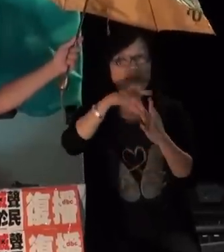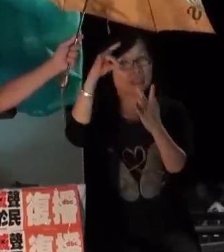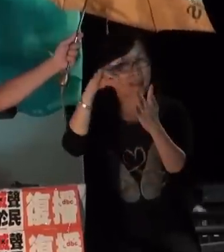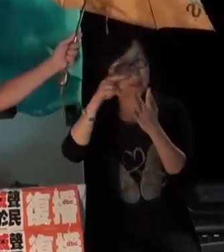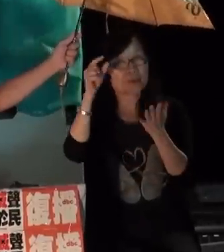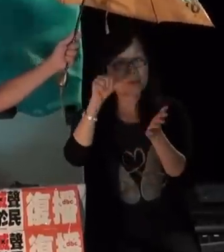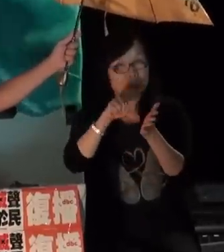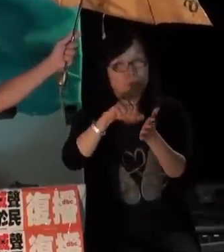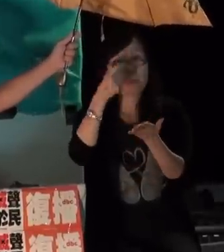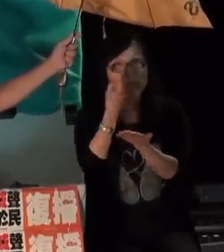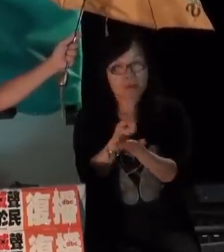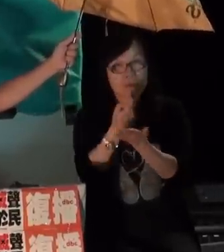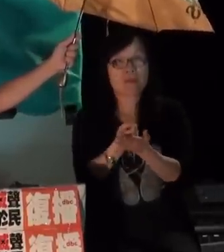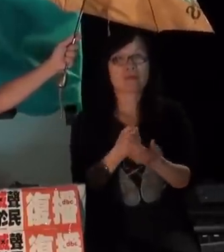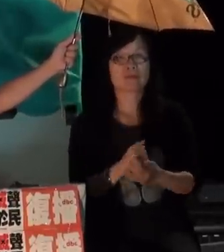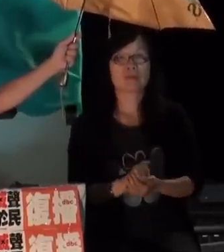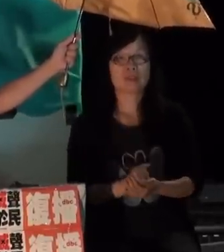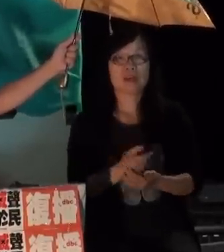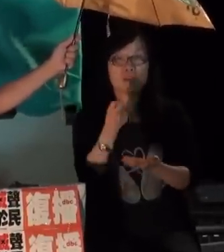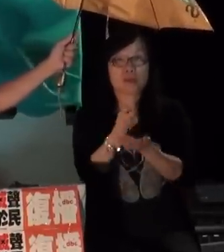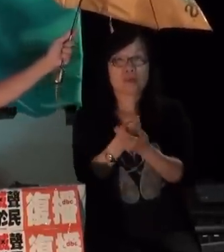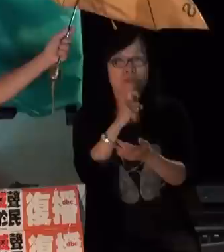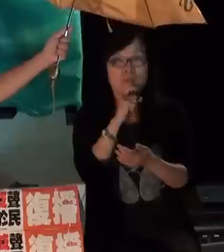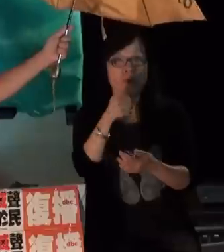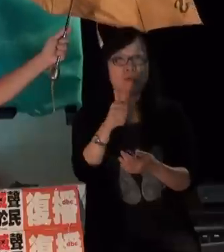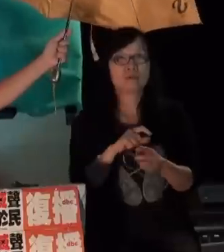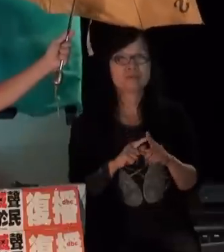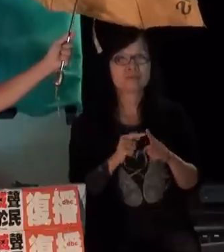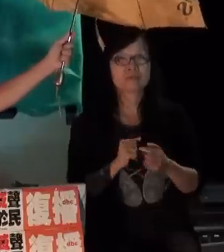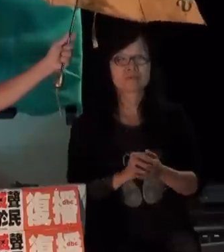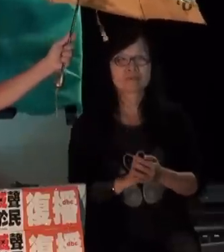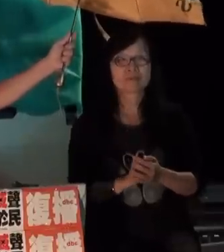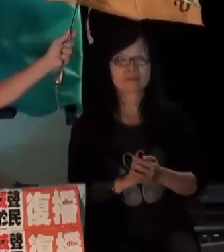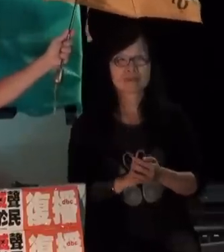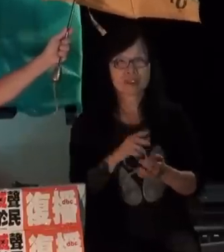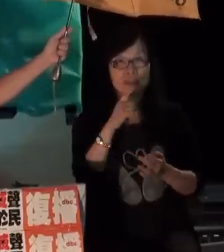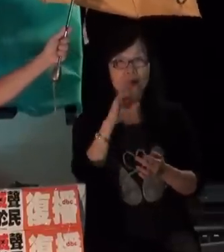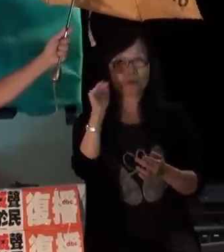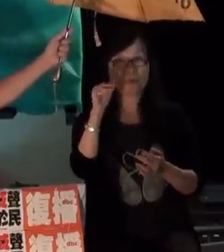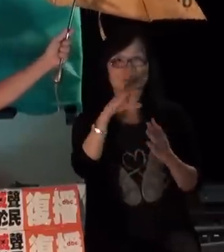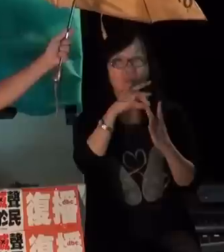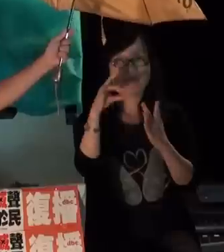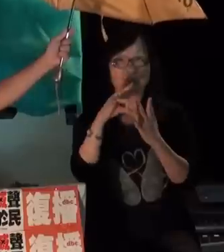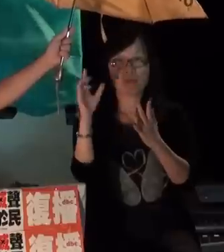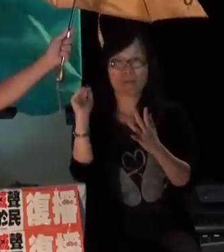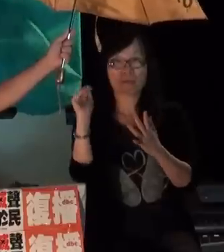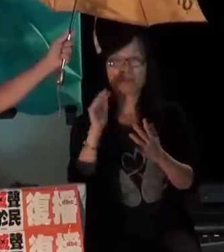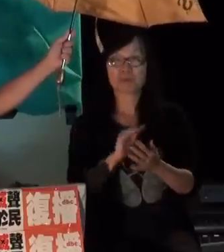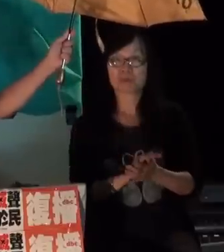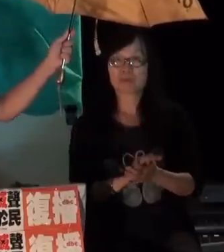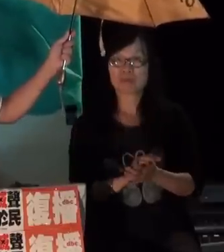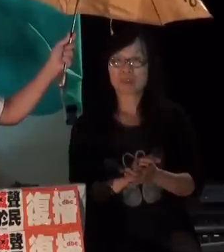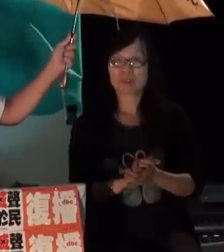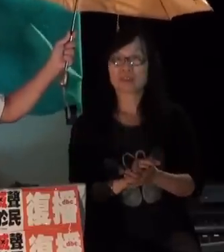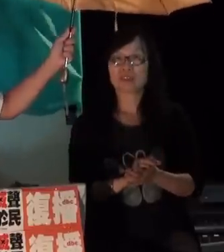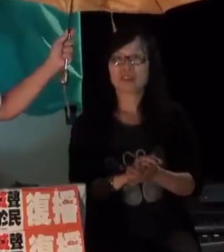的在便宜裏面都有最好的人，即係多，即係佢有得揀啊嘛。 牽涉了